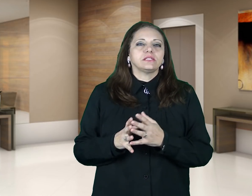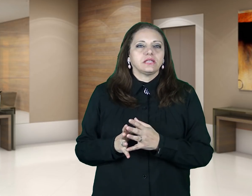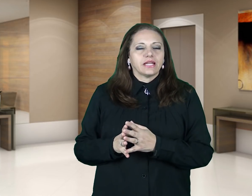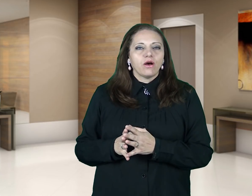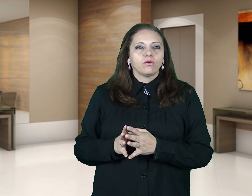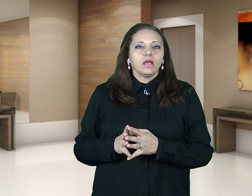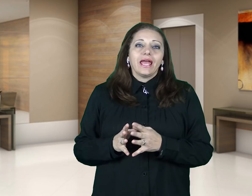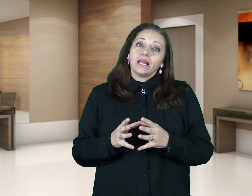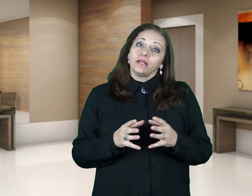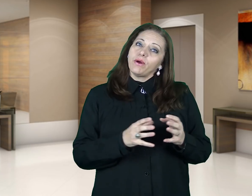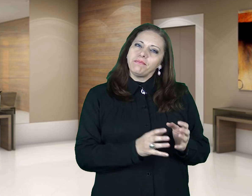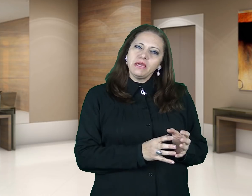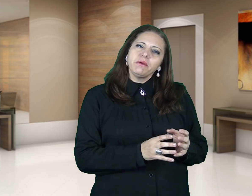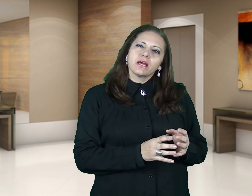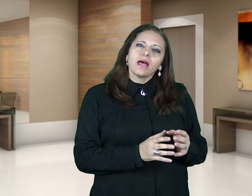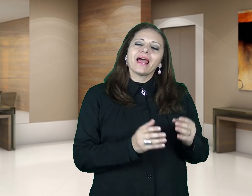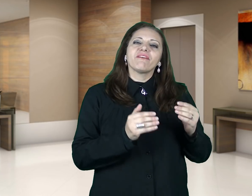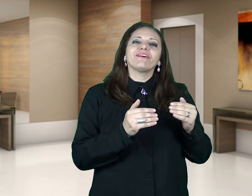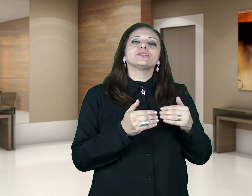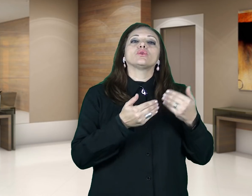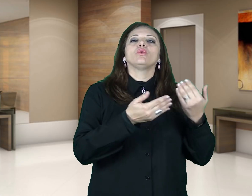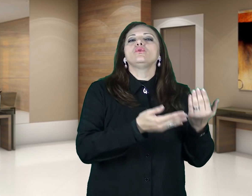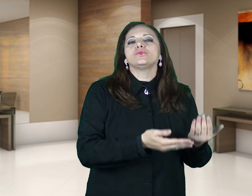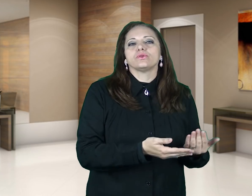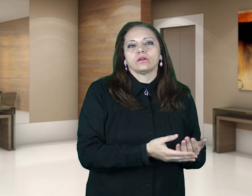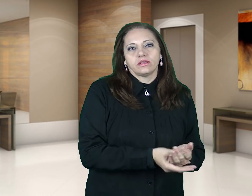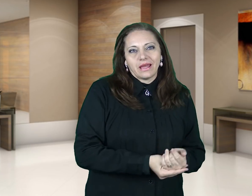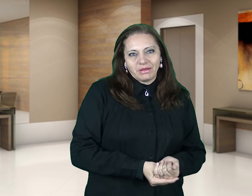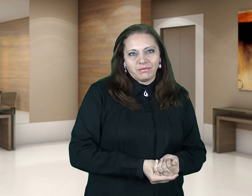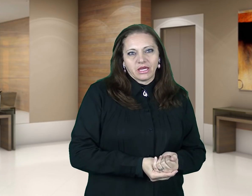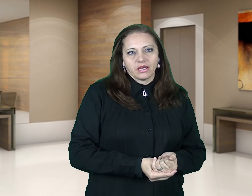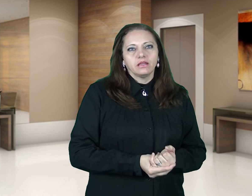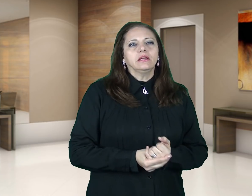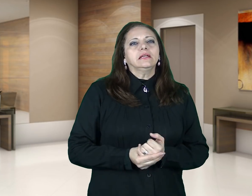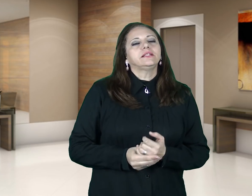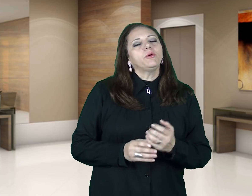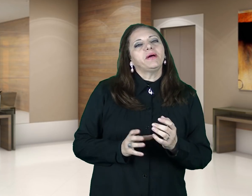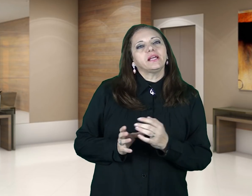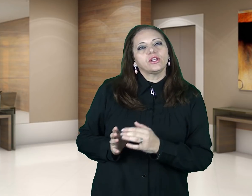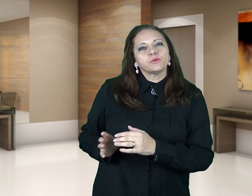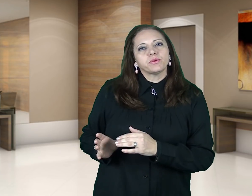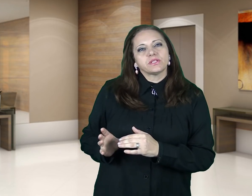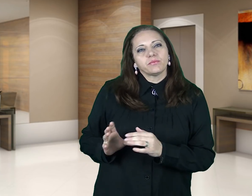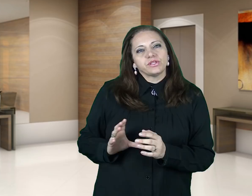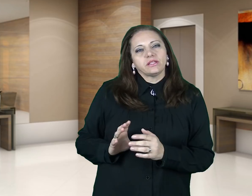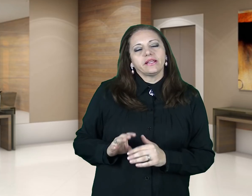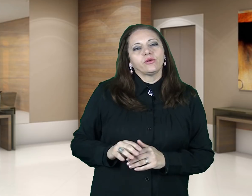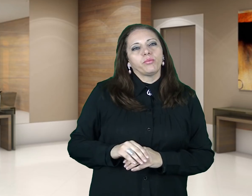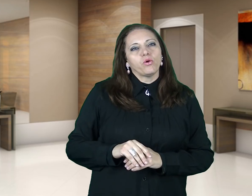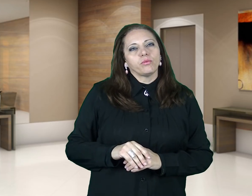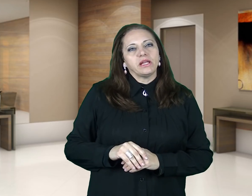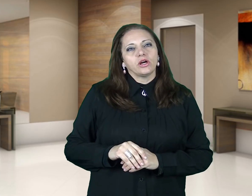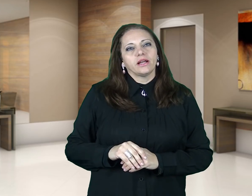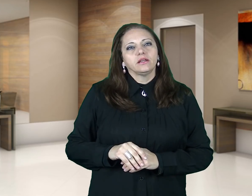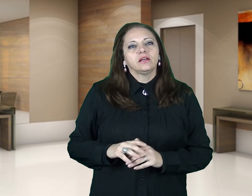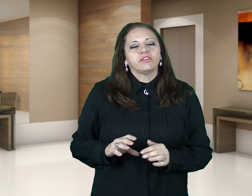de sinal, ela não é mímica, ela faz uso da mímica. Então, para que nós possamos entender um pouco melhor,